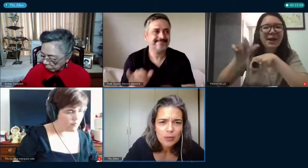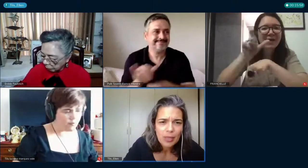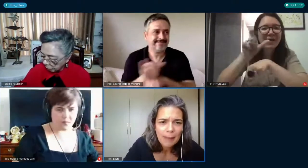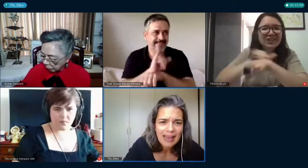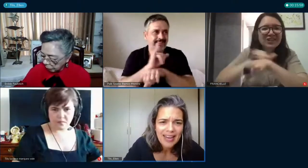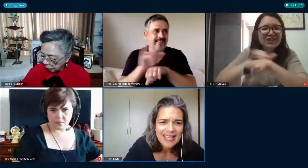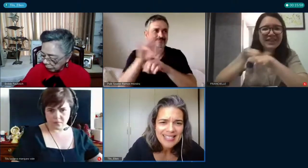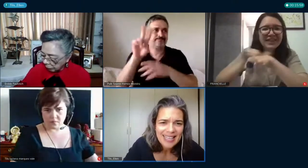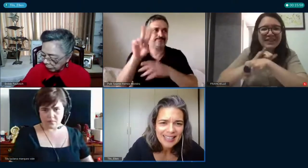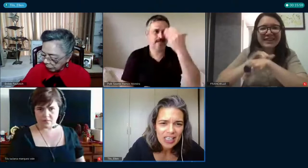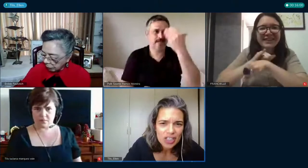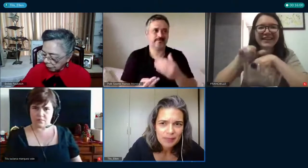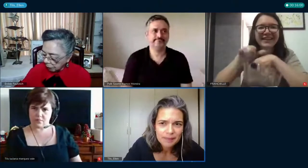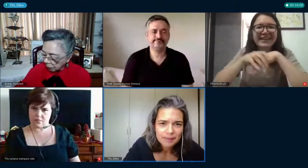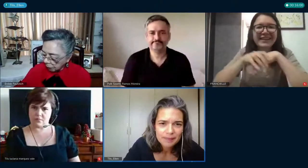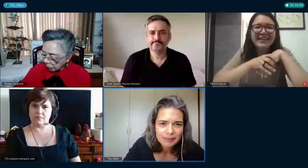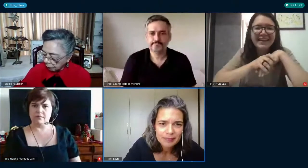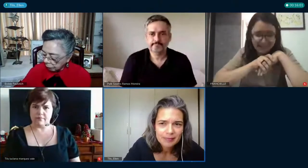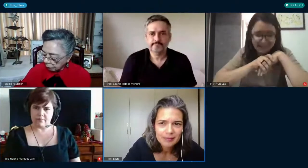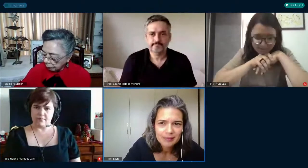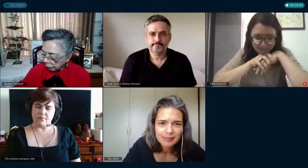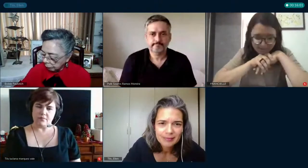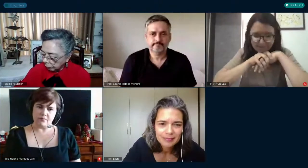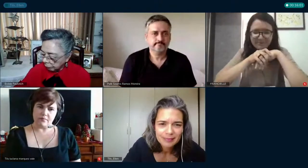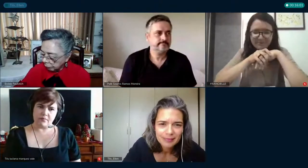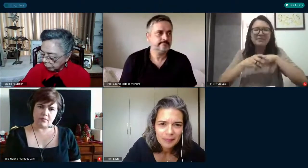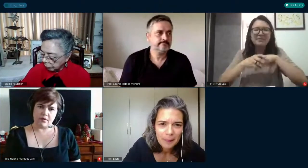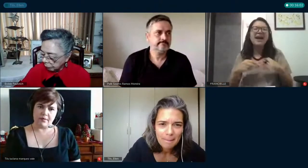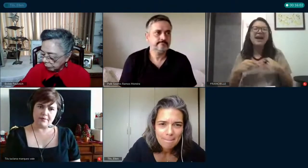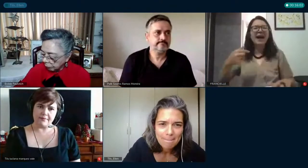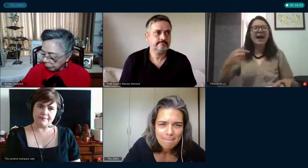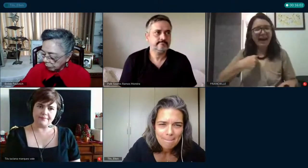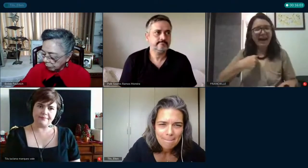30. Quando você usa a palavra estratégia.